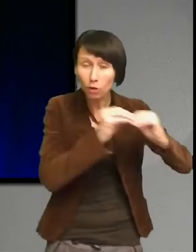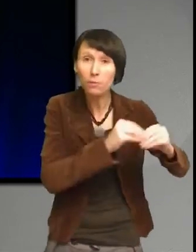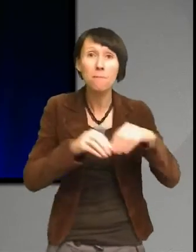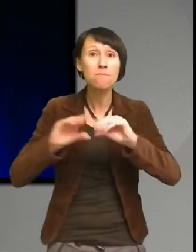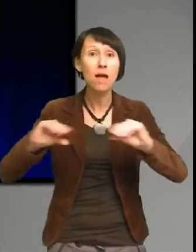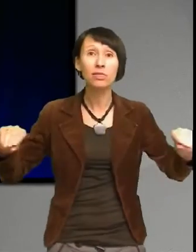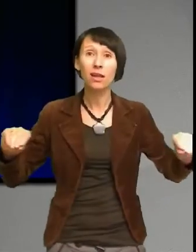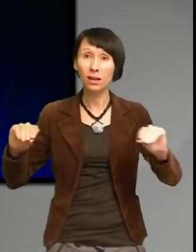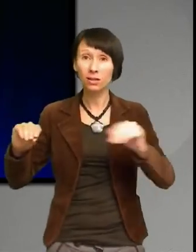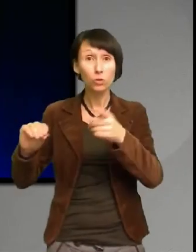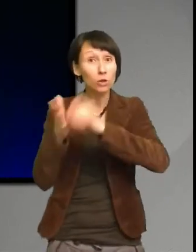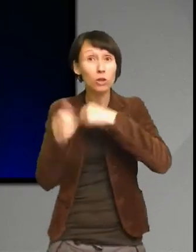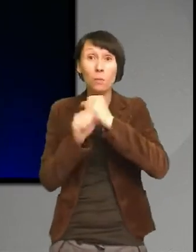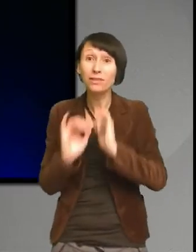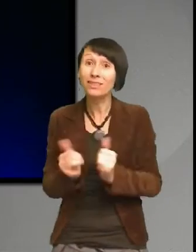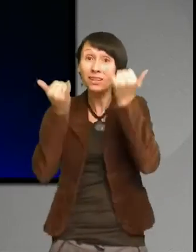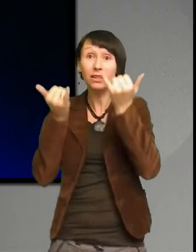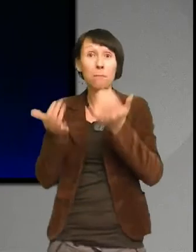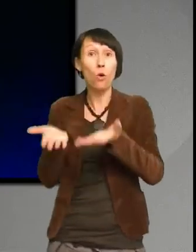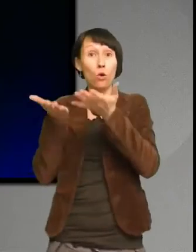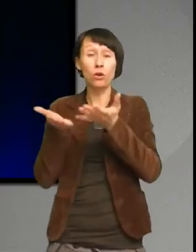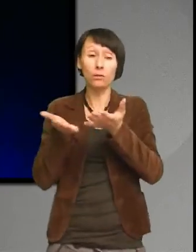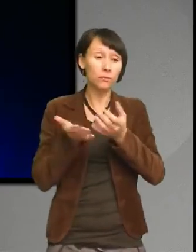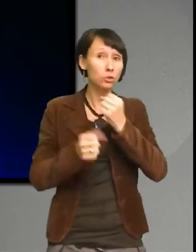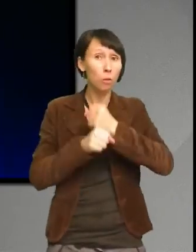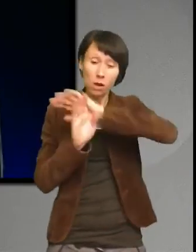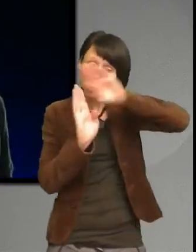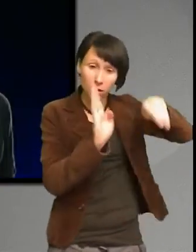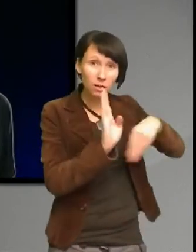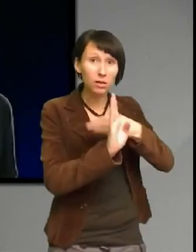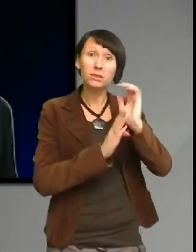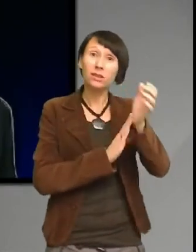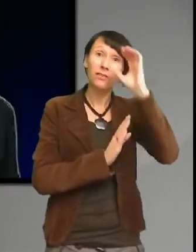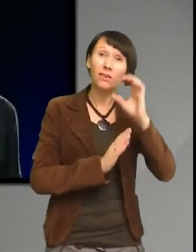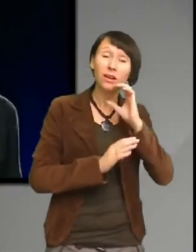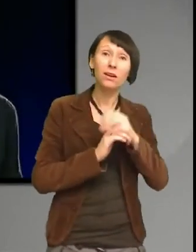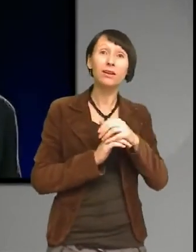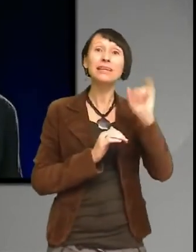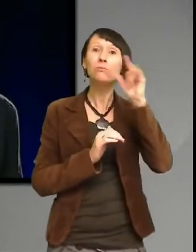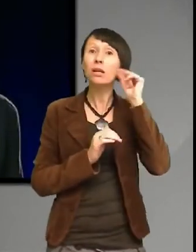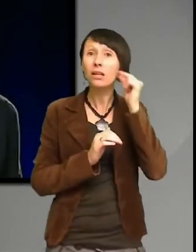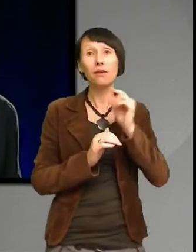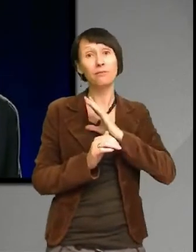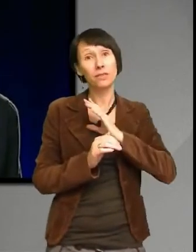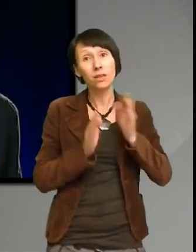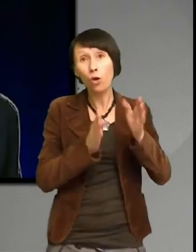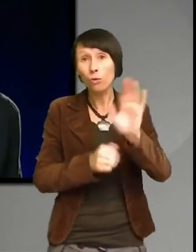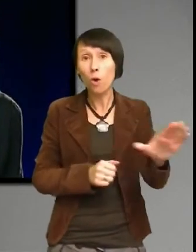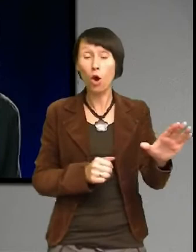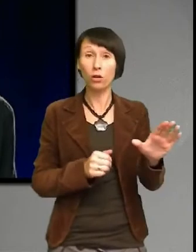kvällen. Det finns gatorbarn i Brasilien som ständigt jagas av poliser.